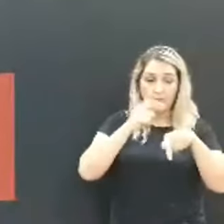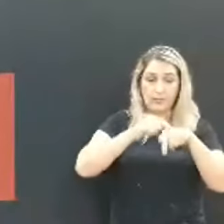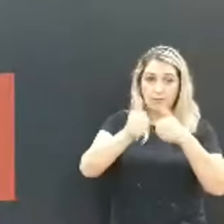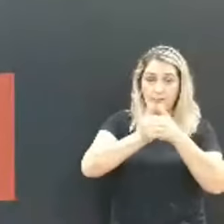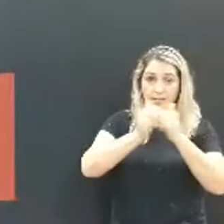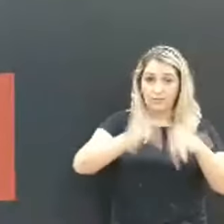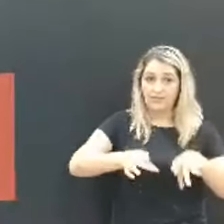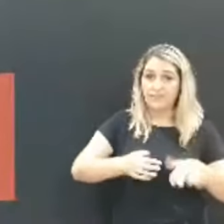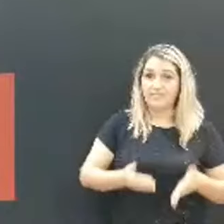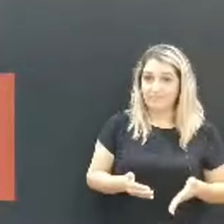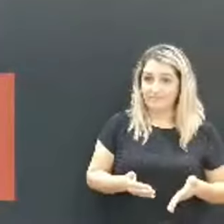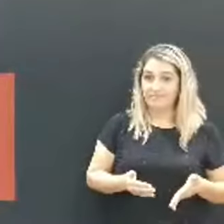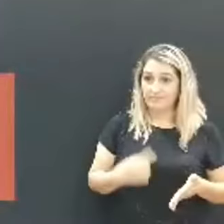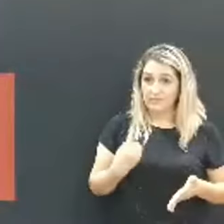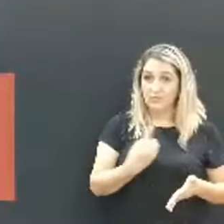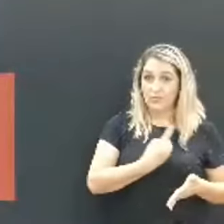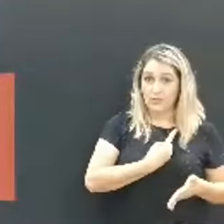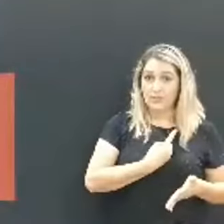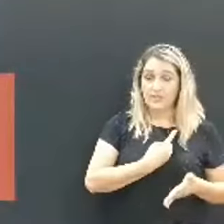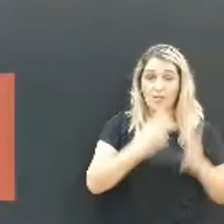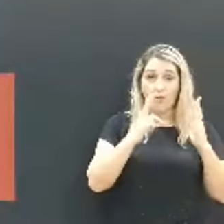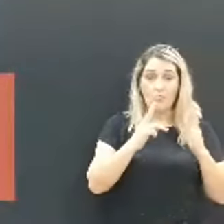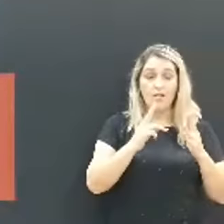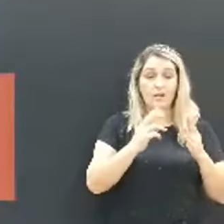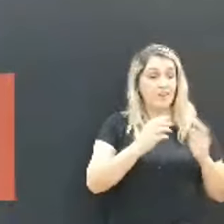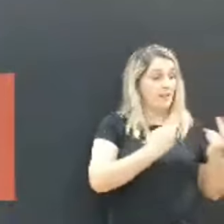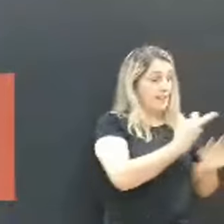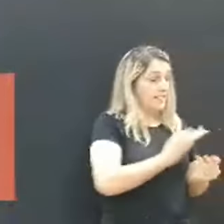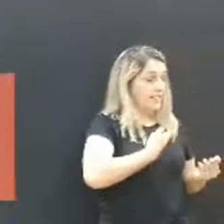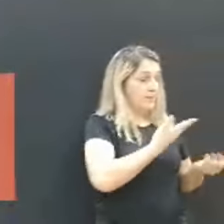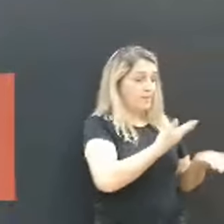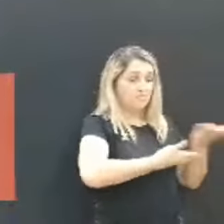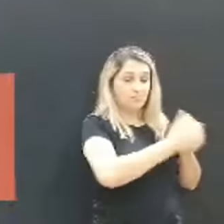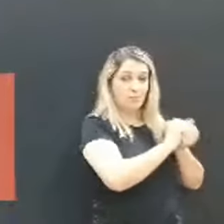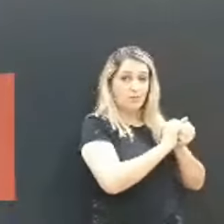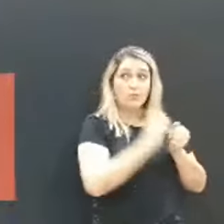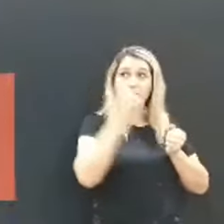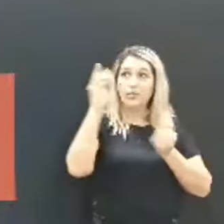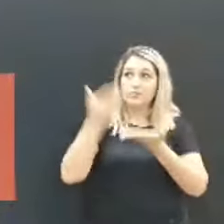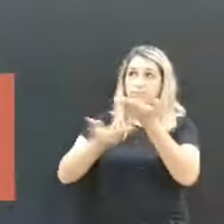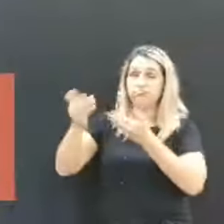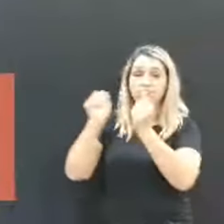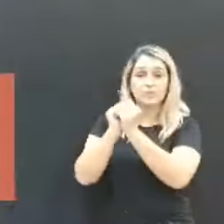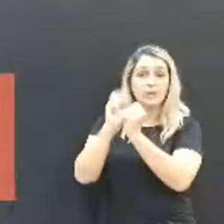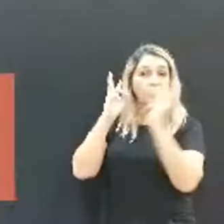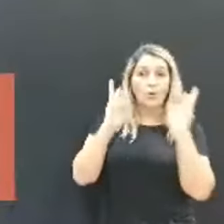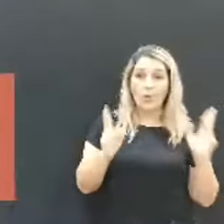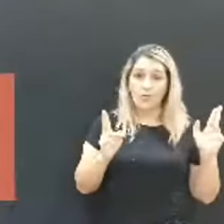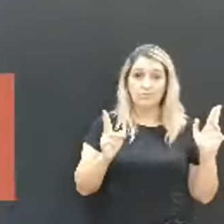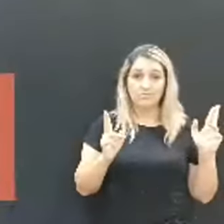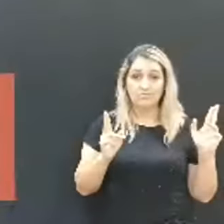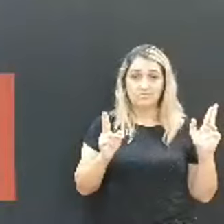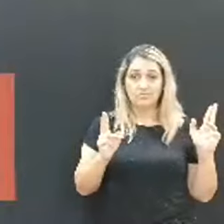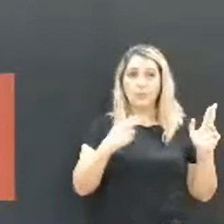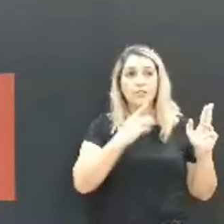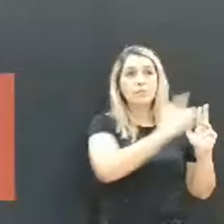Estarmos atentos, porque o mundo já está bem perto do fim. Precisamos o quê? Buscar intimidade